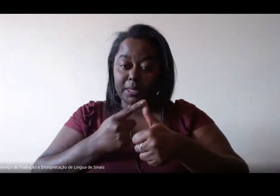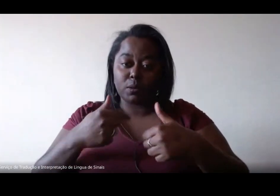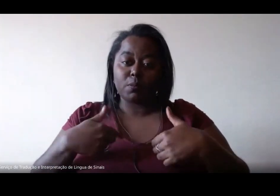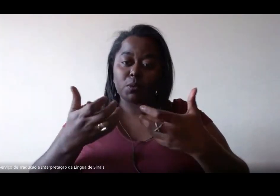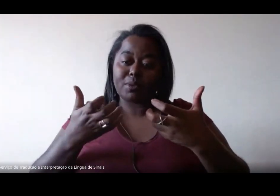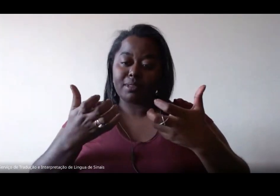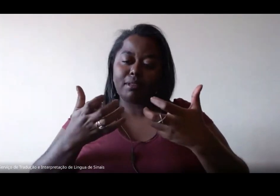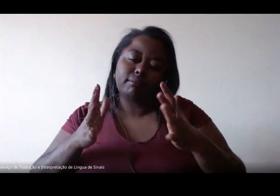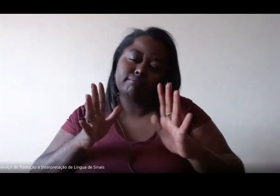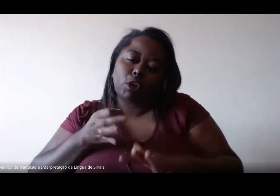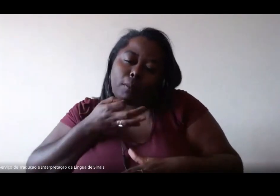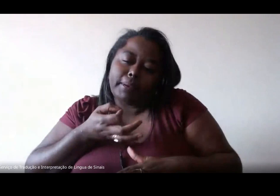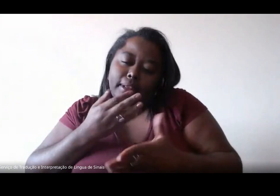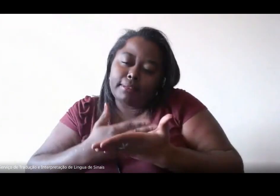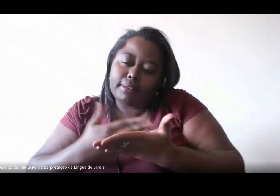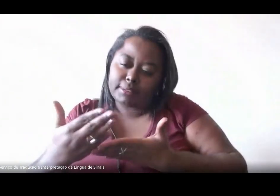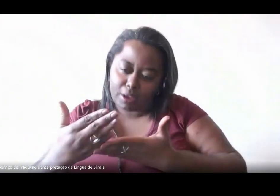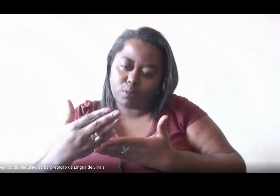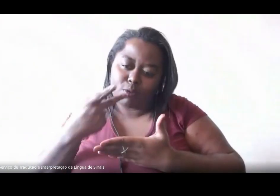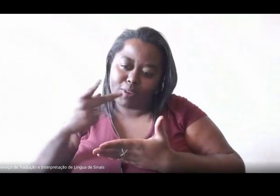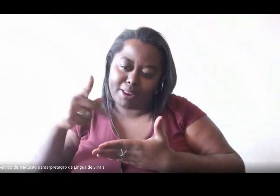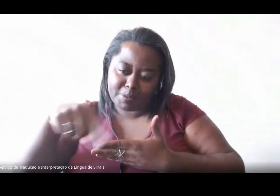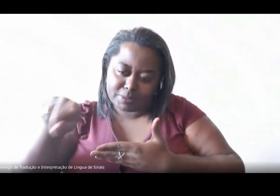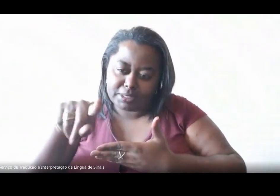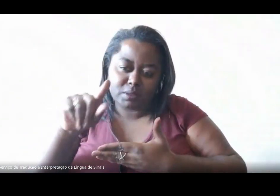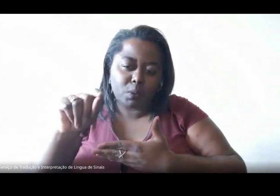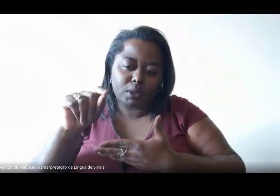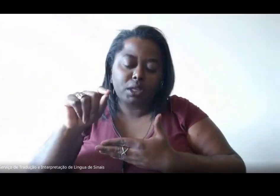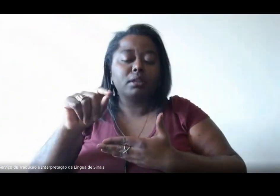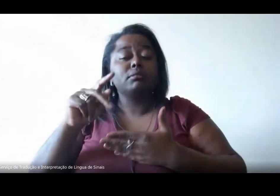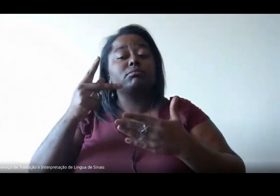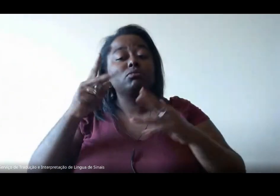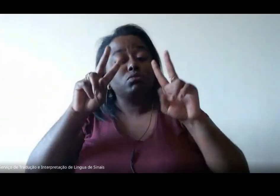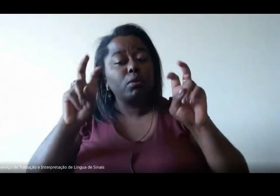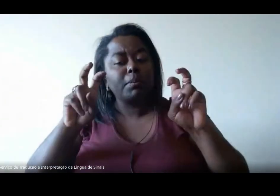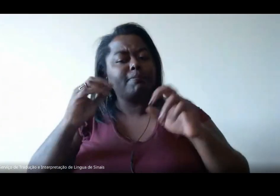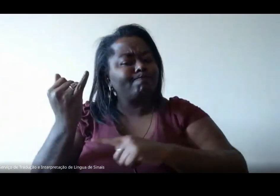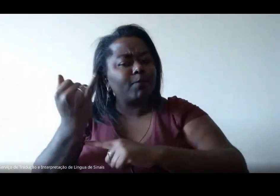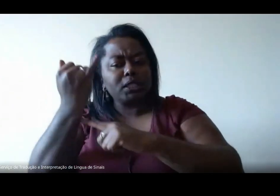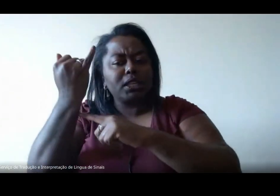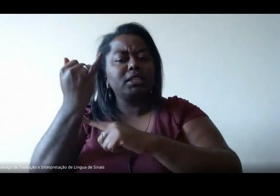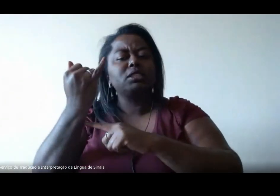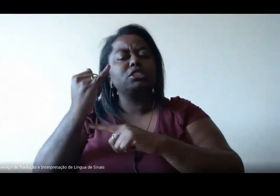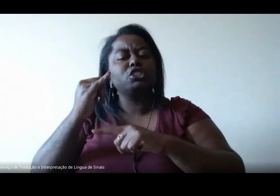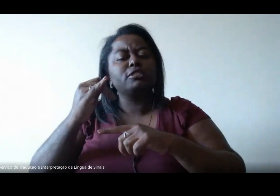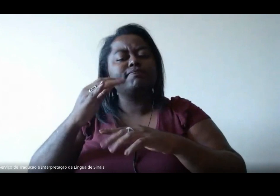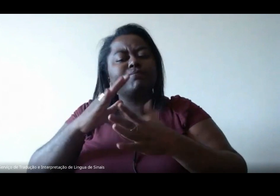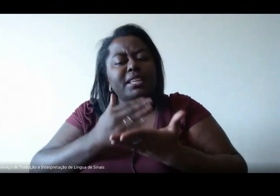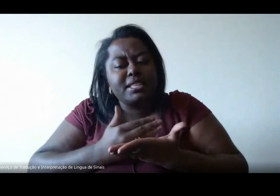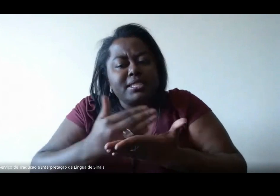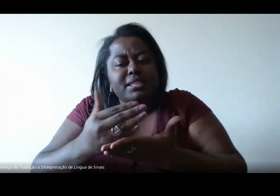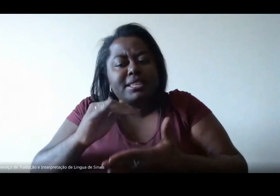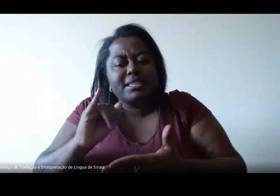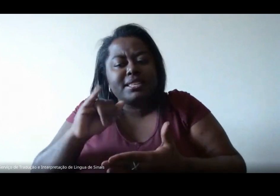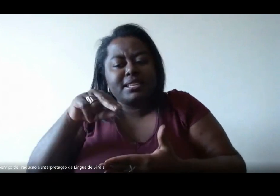Primeiro eu queria fazer esse comentário inicial que eu disse para vocês, né? Que é destacar a importância dessas iniciativas solidárias na